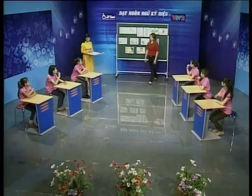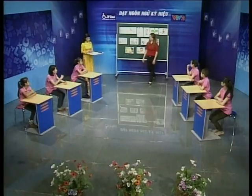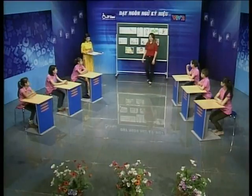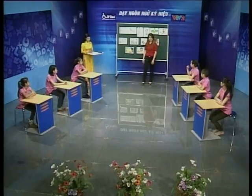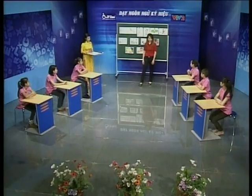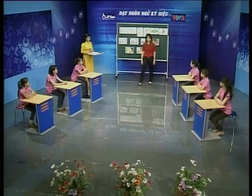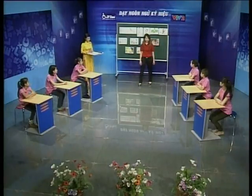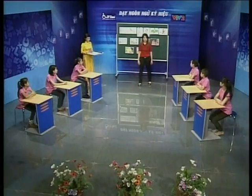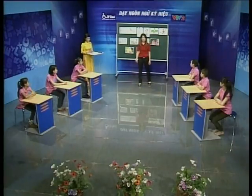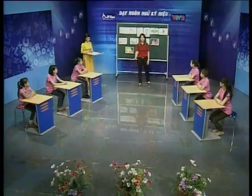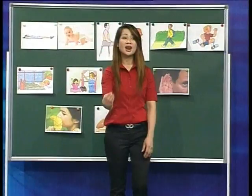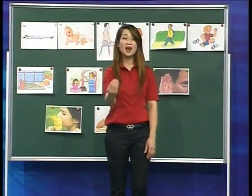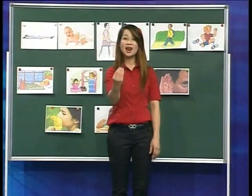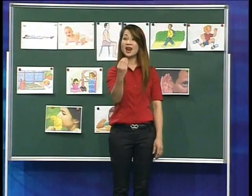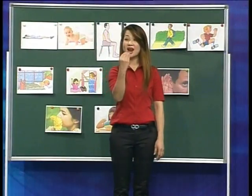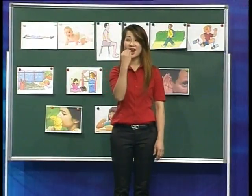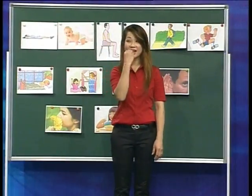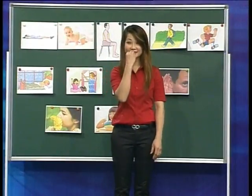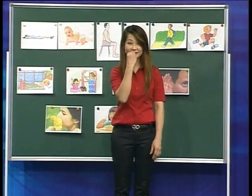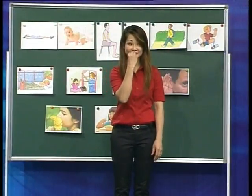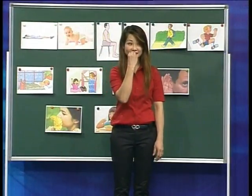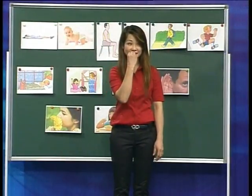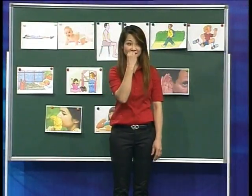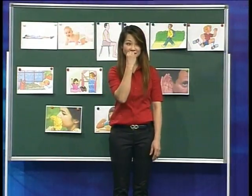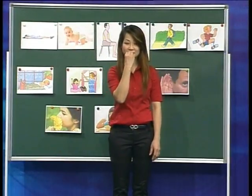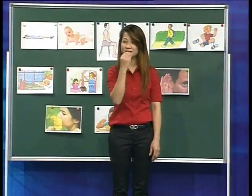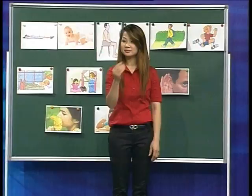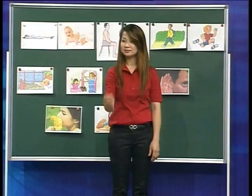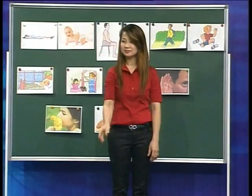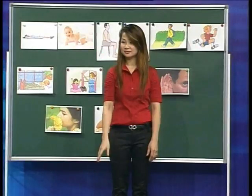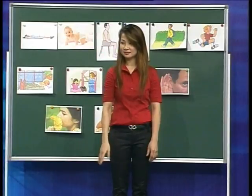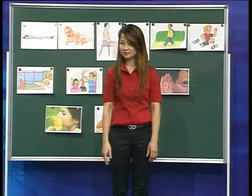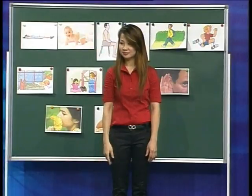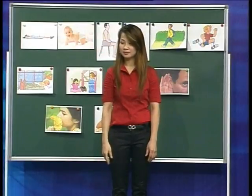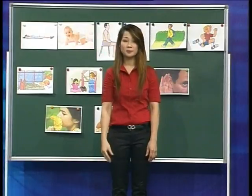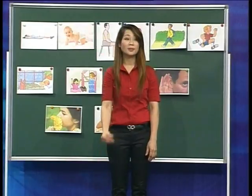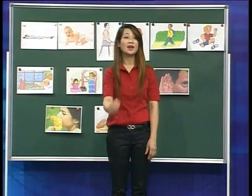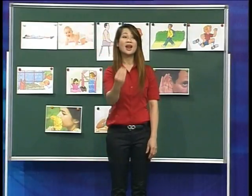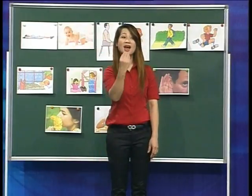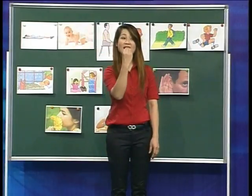Chúng ta hãy cùng học ký hiệu ăn nhé Các ngón tay phải trụng Lòng bàn tay hướng vào trong Sau đó đưa vào gần miệng